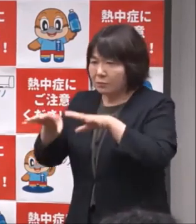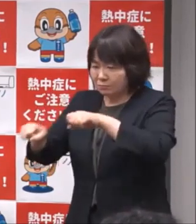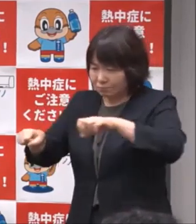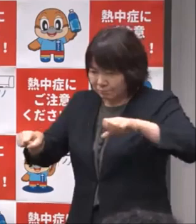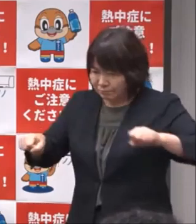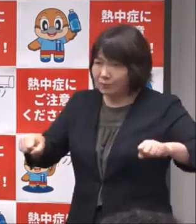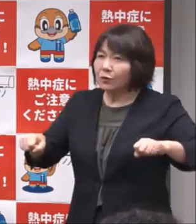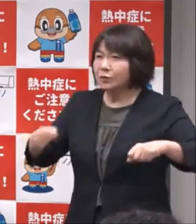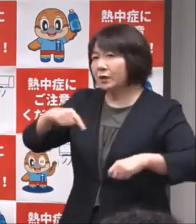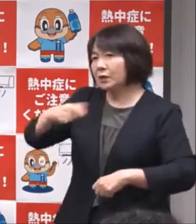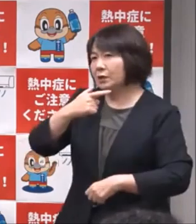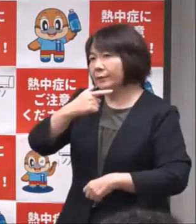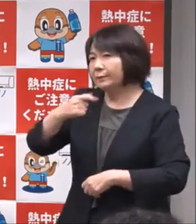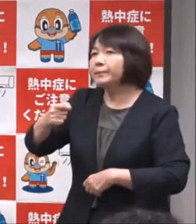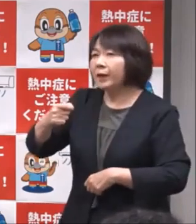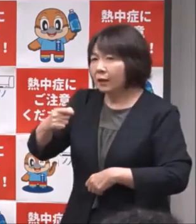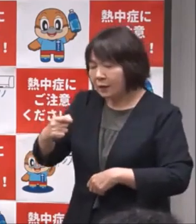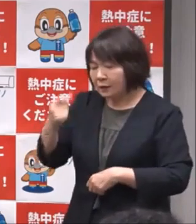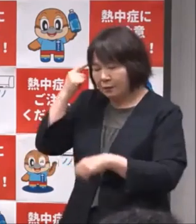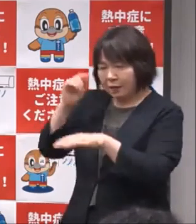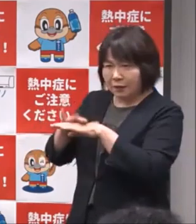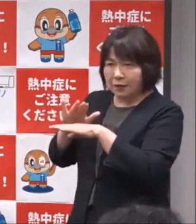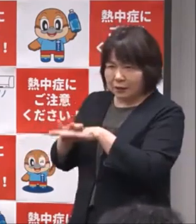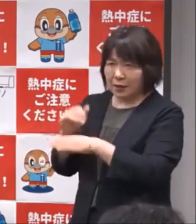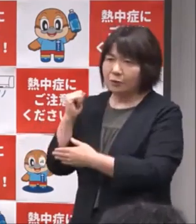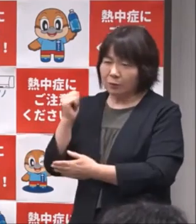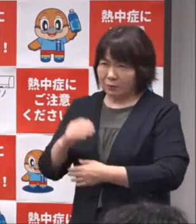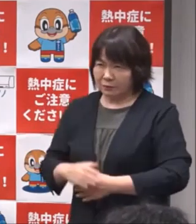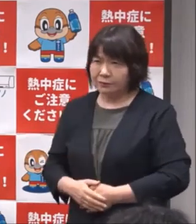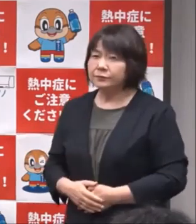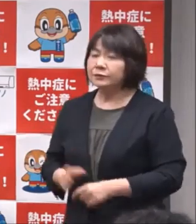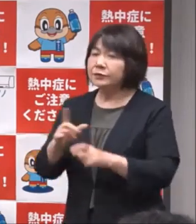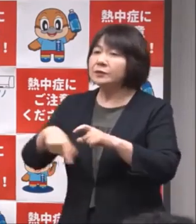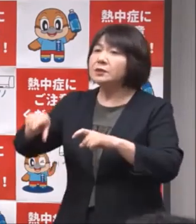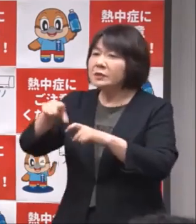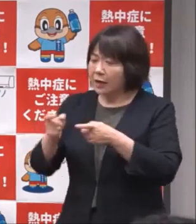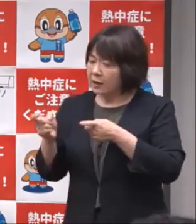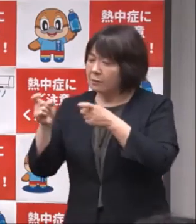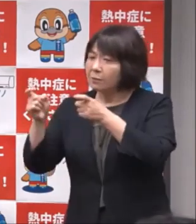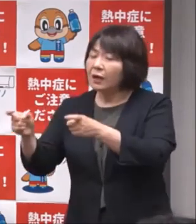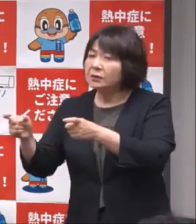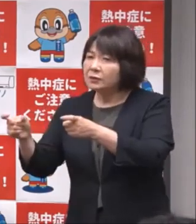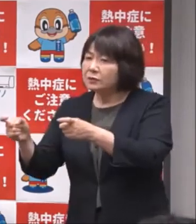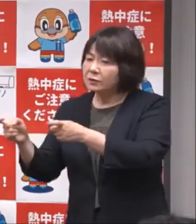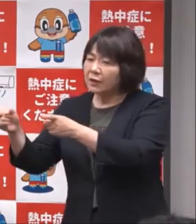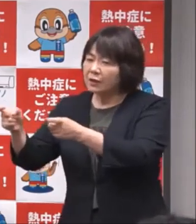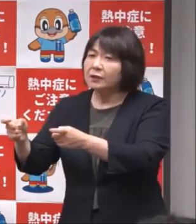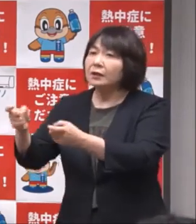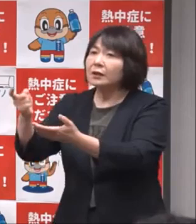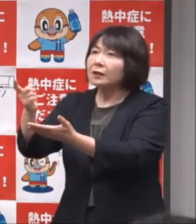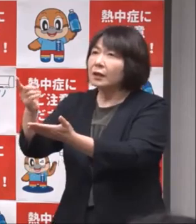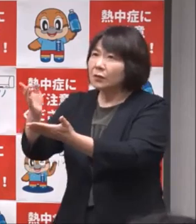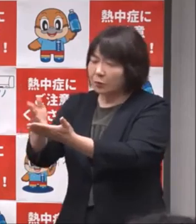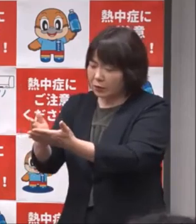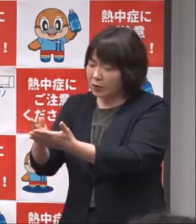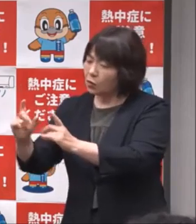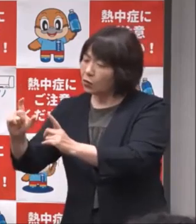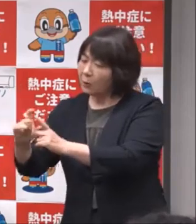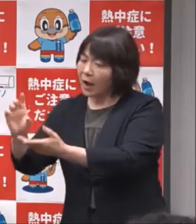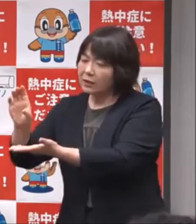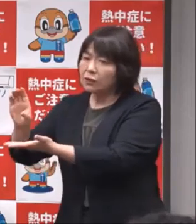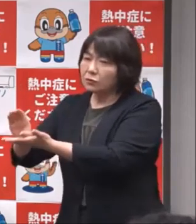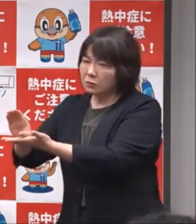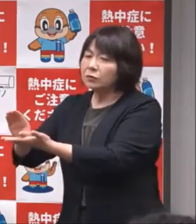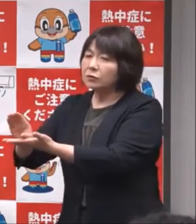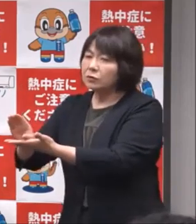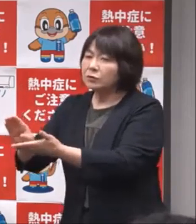していきたいというのがあの基本的な考え方で、さらにそのバスで行った時に、あの観光バスの駐車場から実